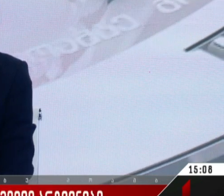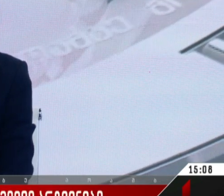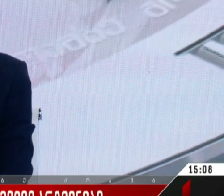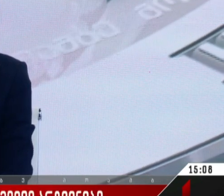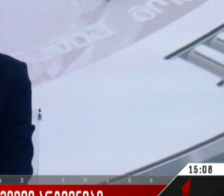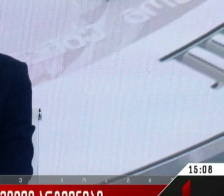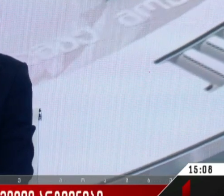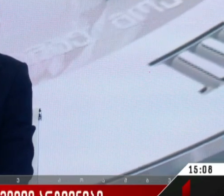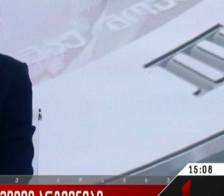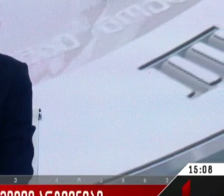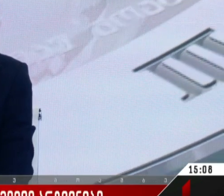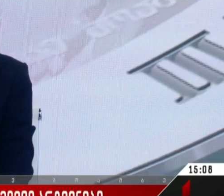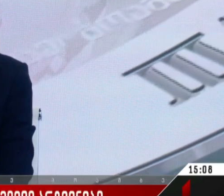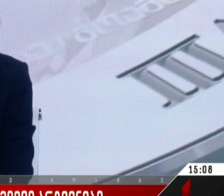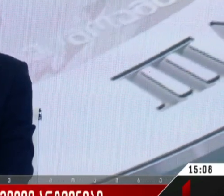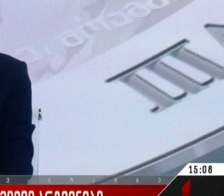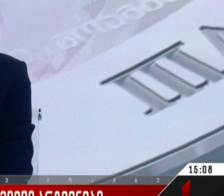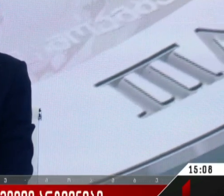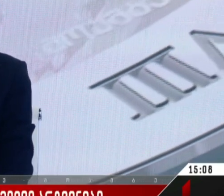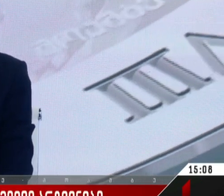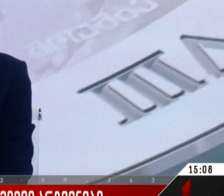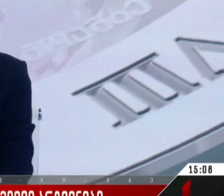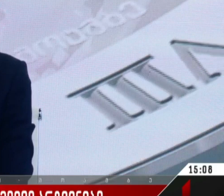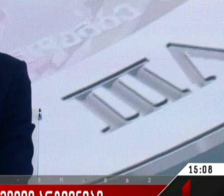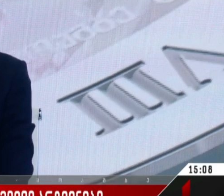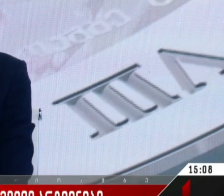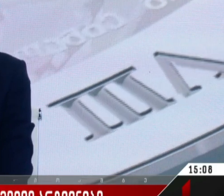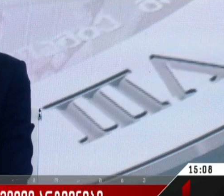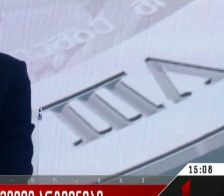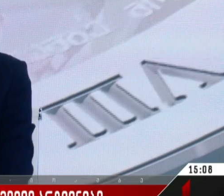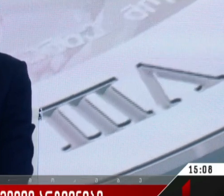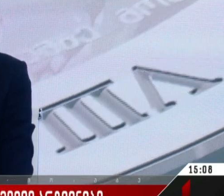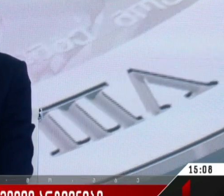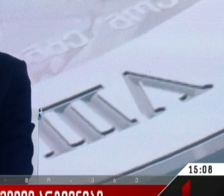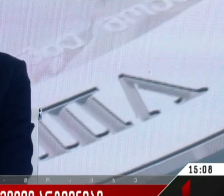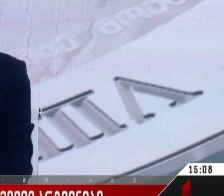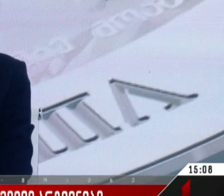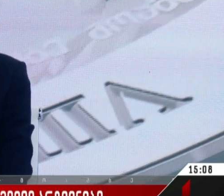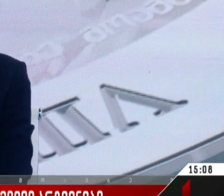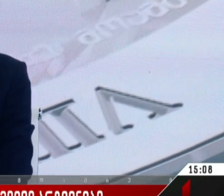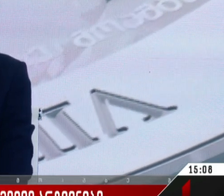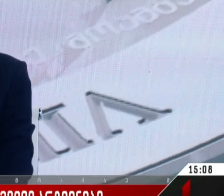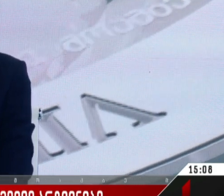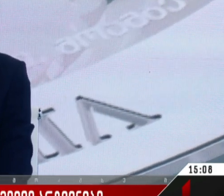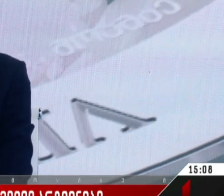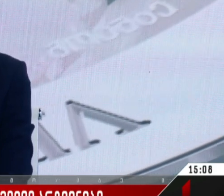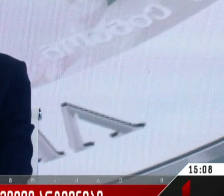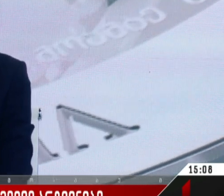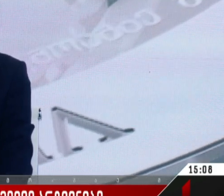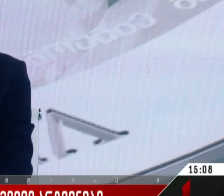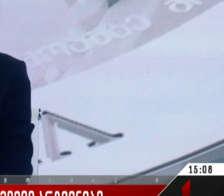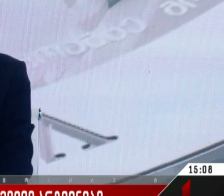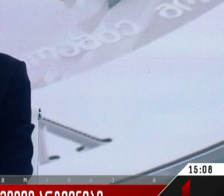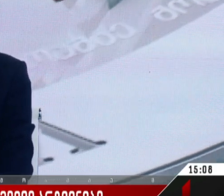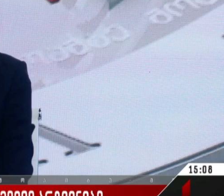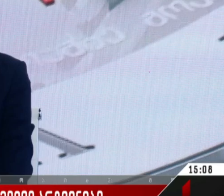naționalul Mudroba, vadam de la Parlamentul Arceone Psanoseps, inițiative se tapeba opoziției, irtinațele meorechi, can Marta Ostrom, vadam de la Arceone,